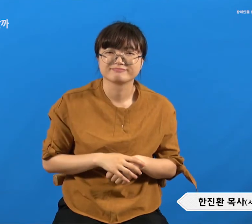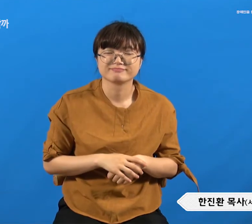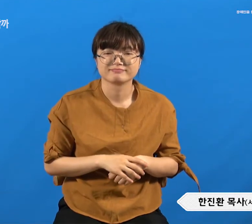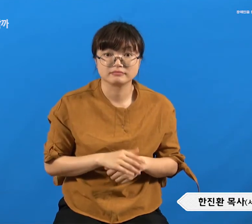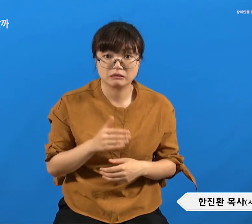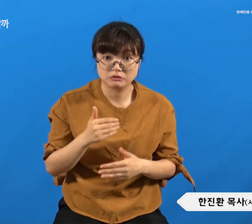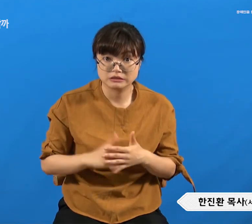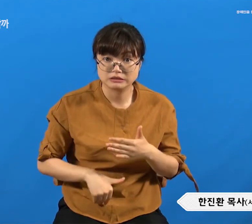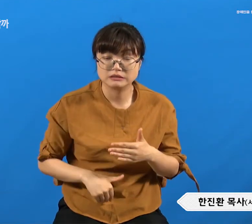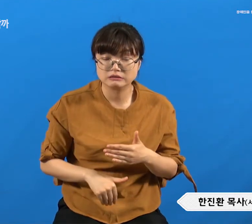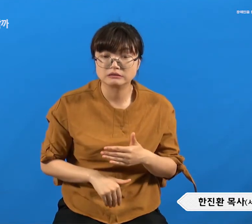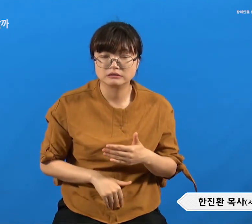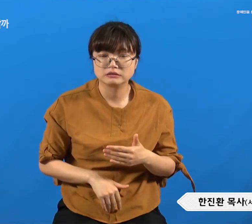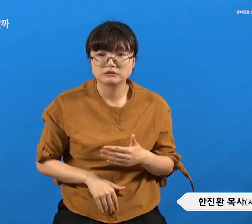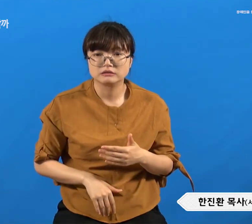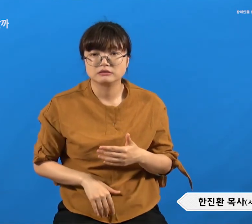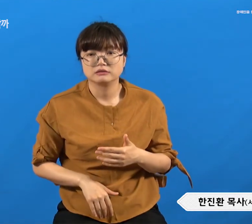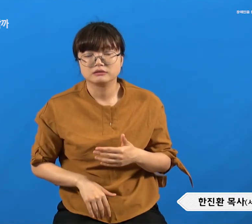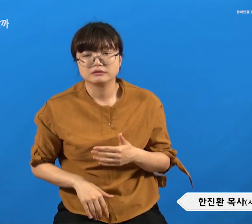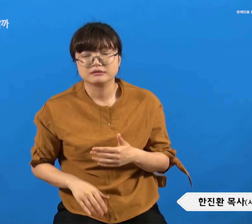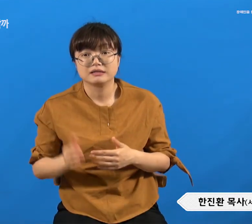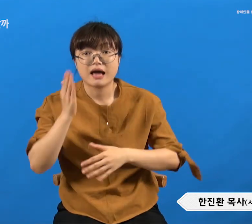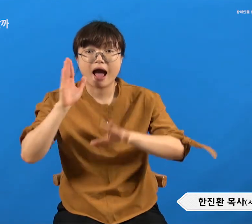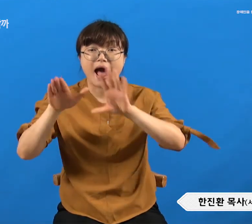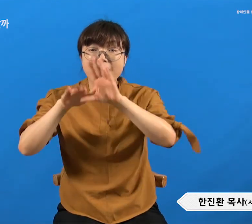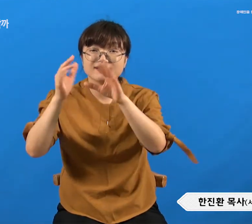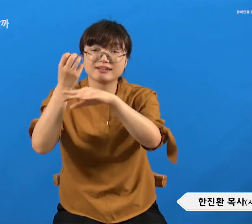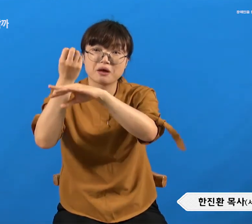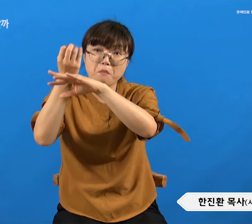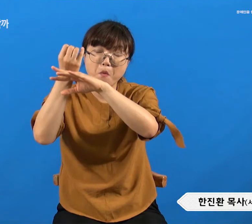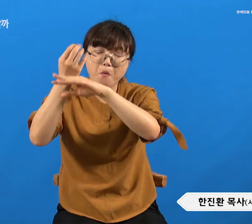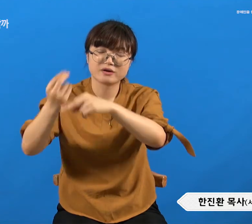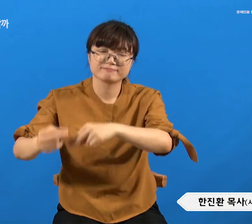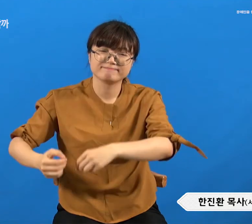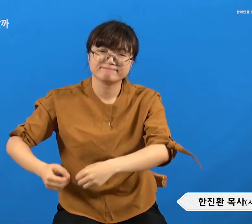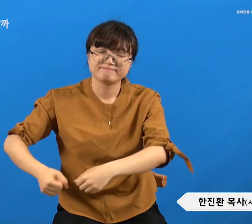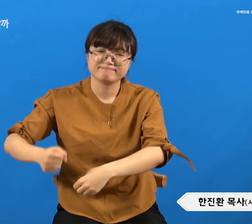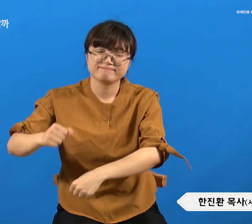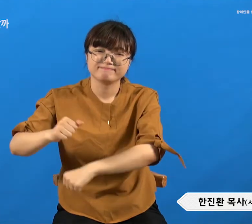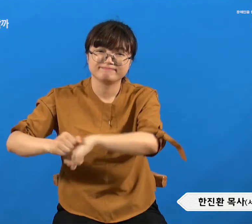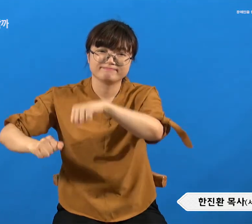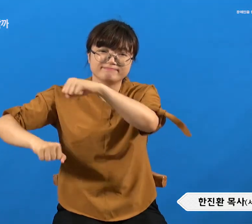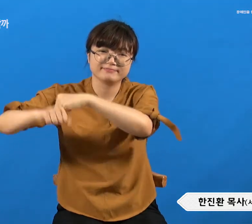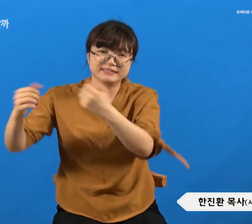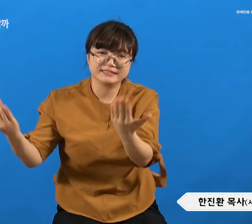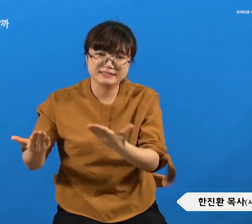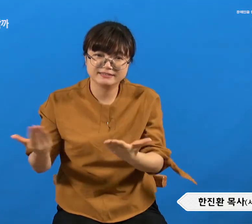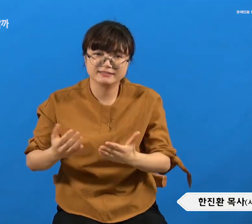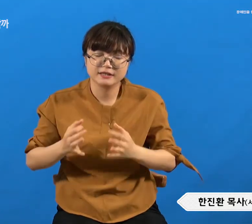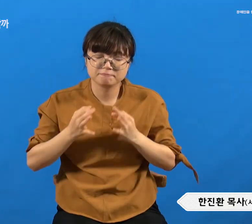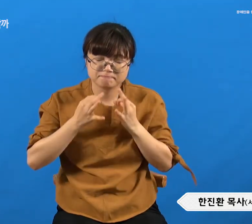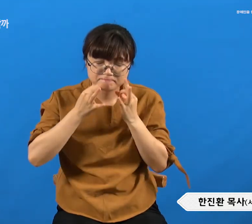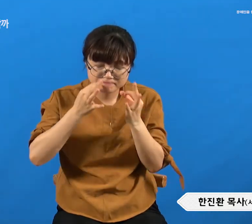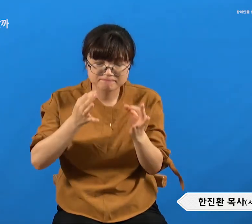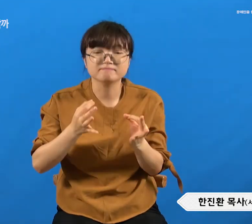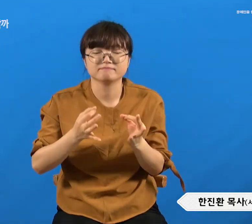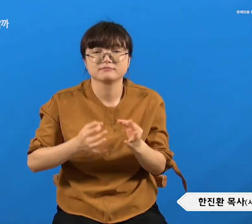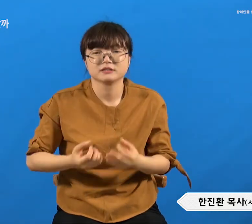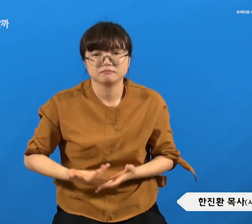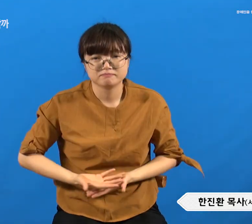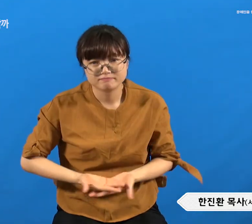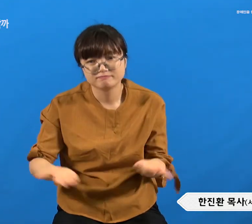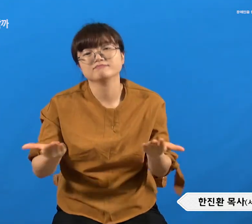그리고 나머지는 하늘에 보화를 쌓아두는 그 길을 향해서 여러분 달려갈 수 있기를 바랍니다.